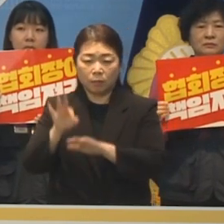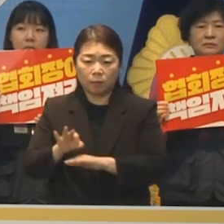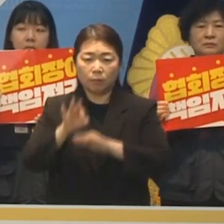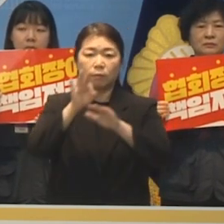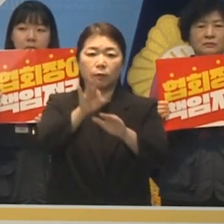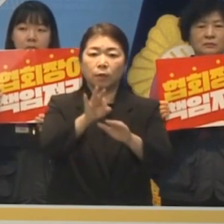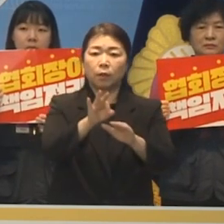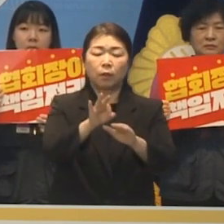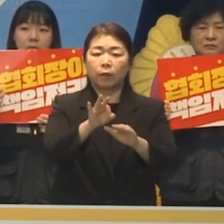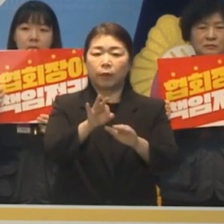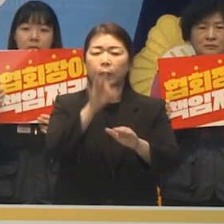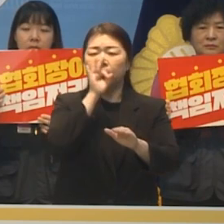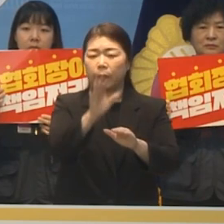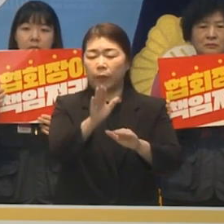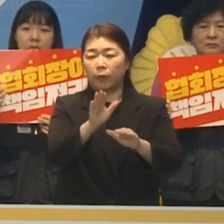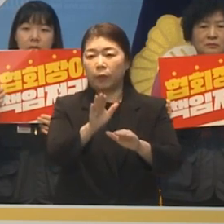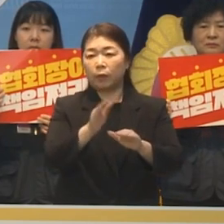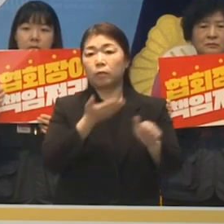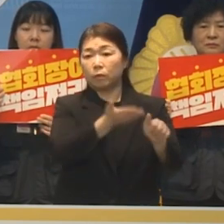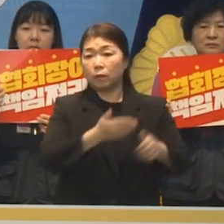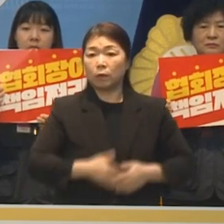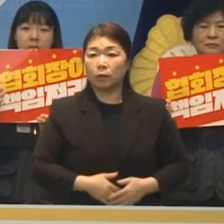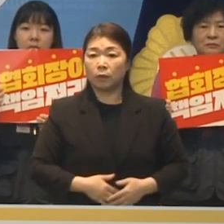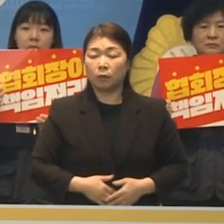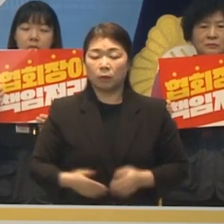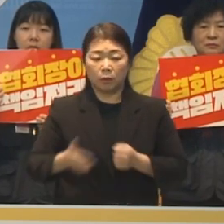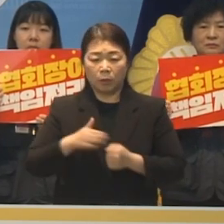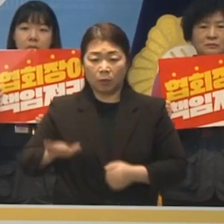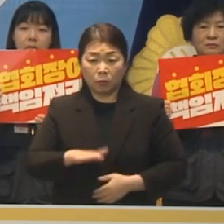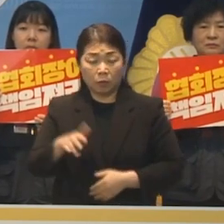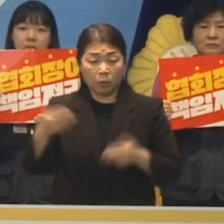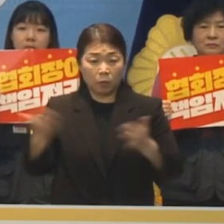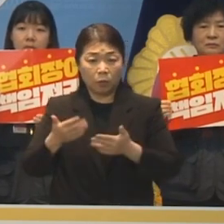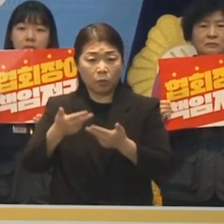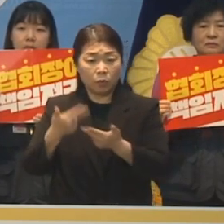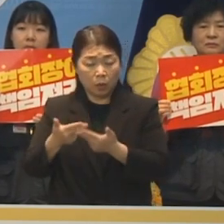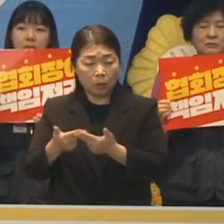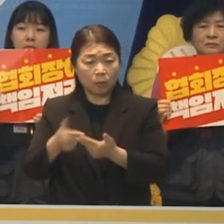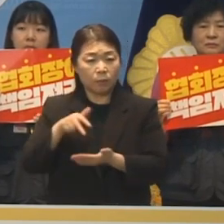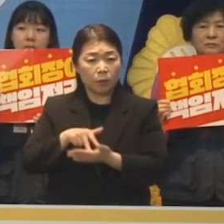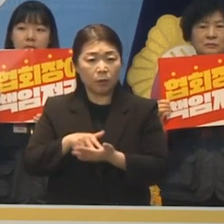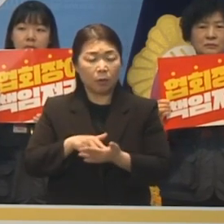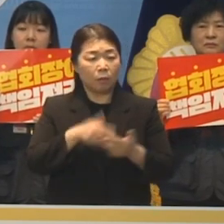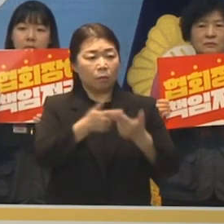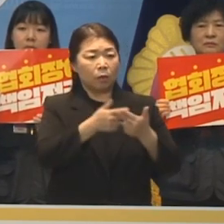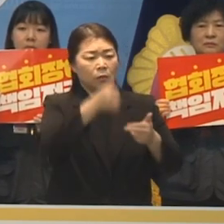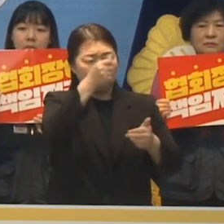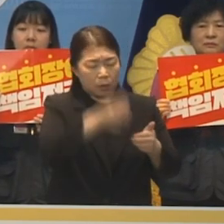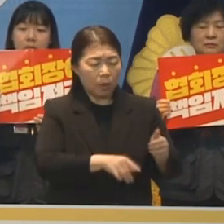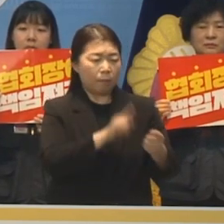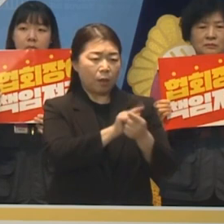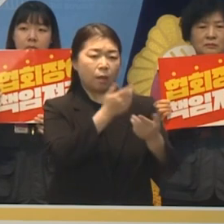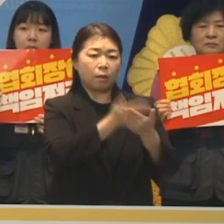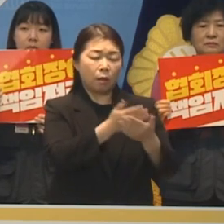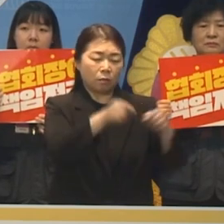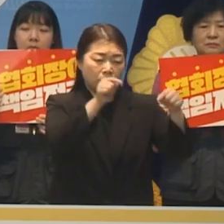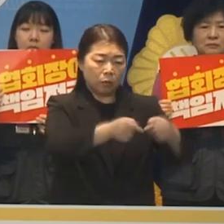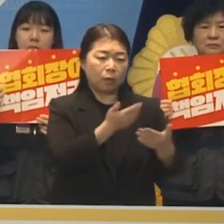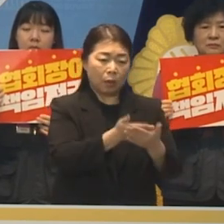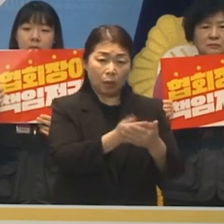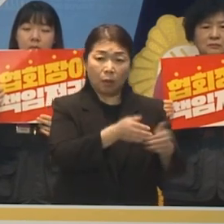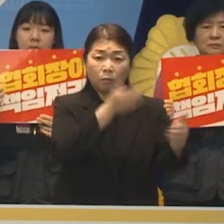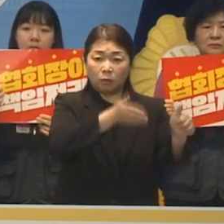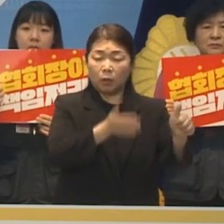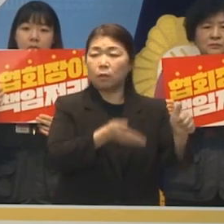고용 불안을 일으켰다. 이에 우리 노동조합은 협회에 수십 번의 면담과 교섭을